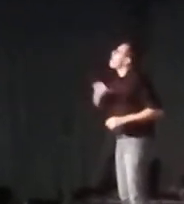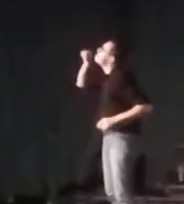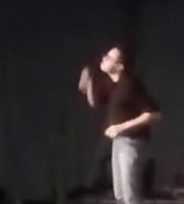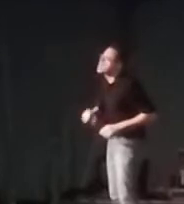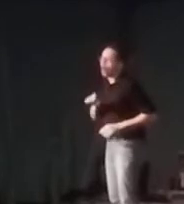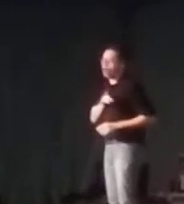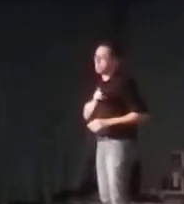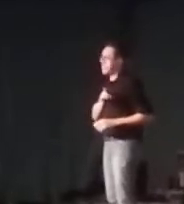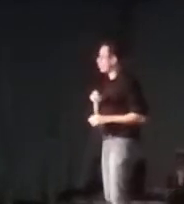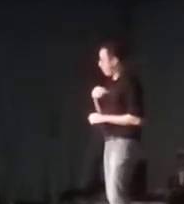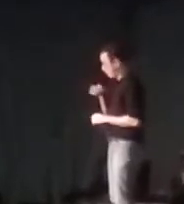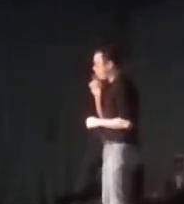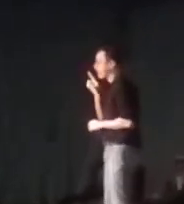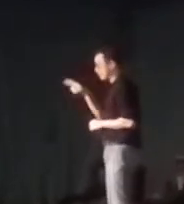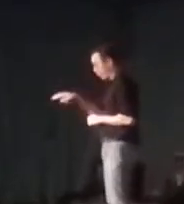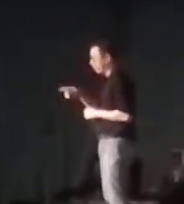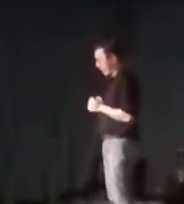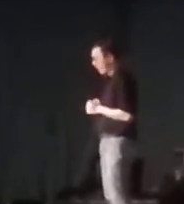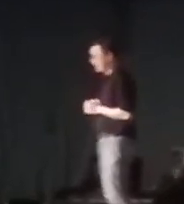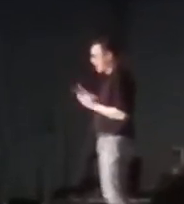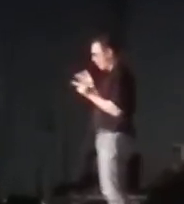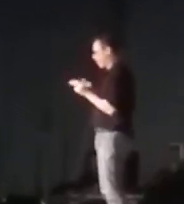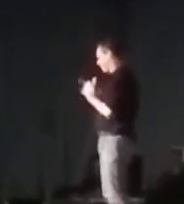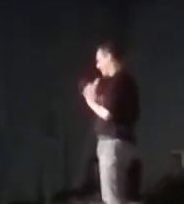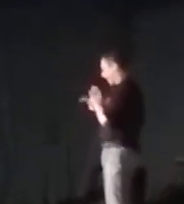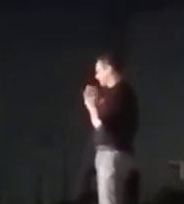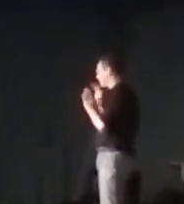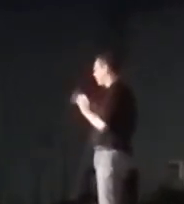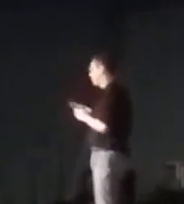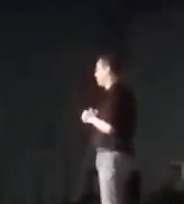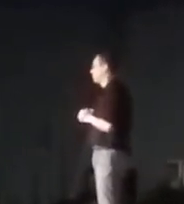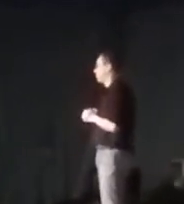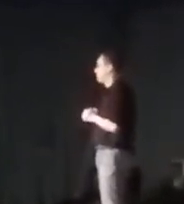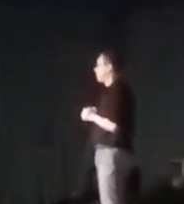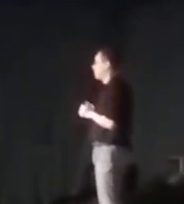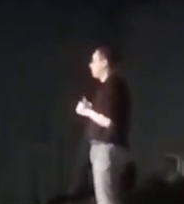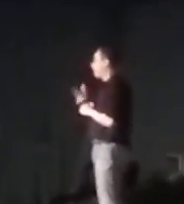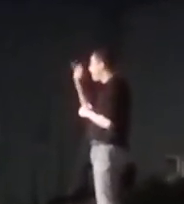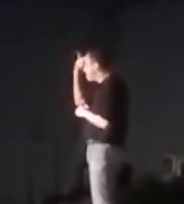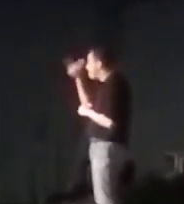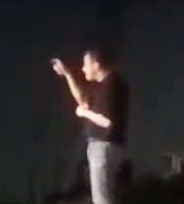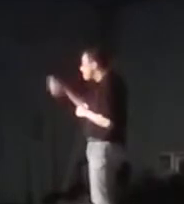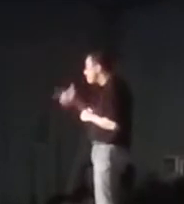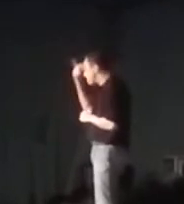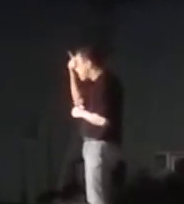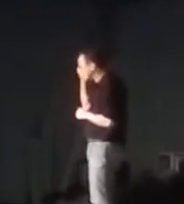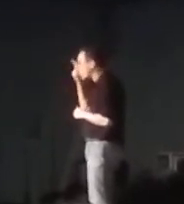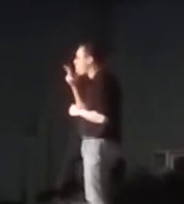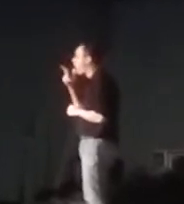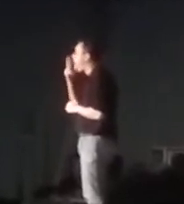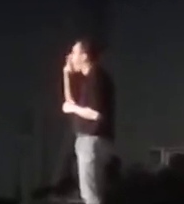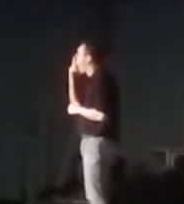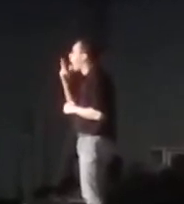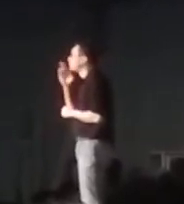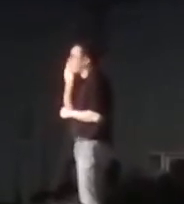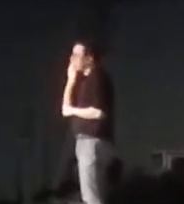vou responder aqui, tal que eu respondi para ela, de encarnação do bem. Gente que acha que é a encarnação do bem, eu tenho